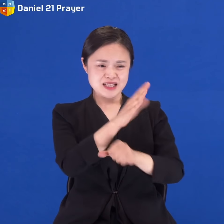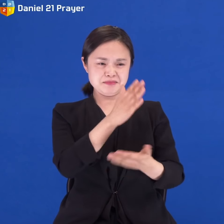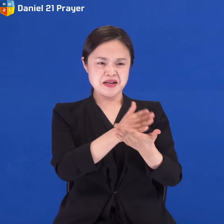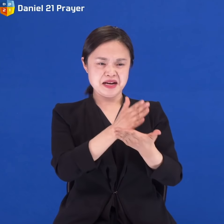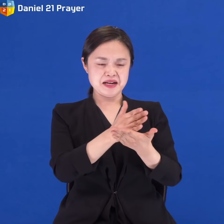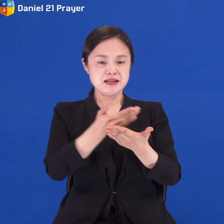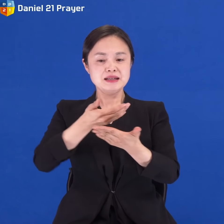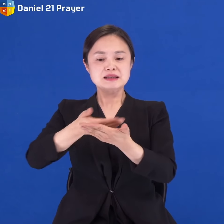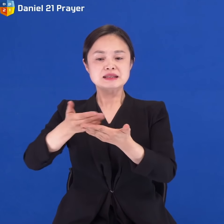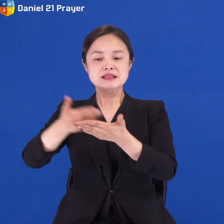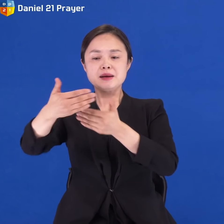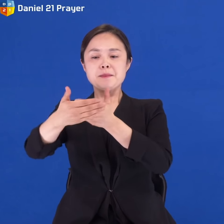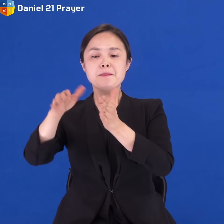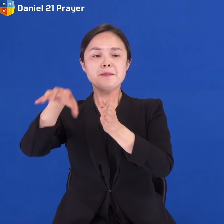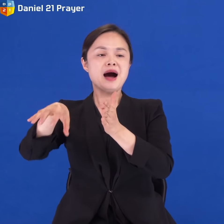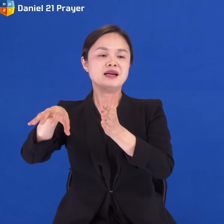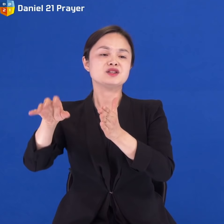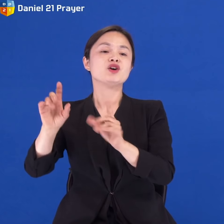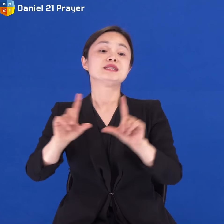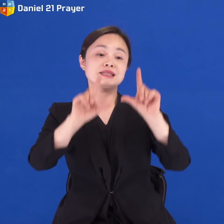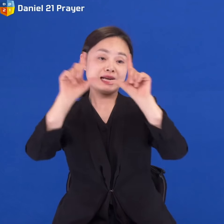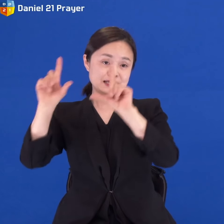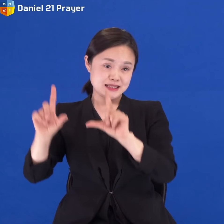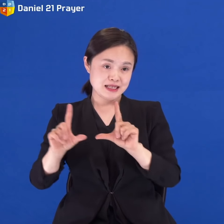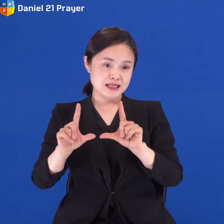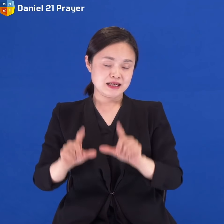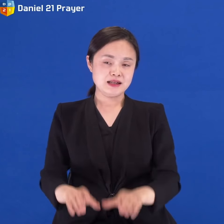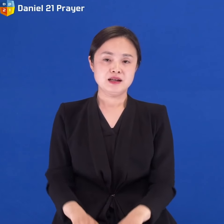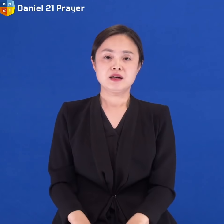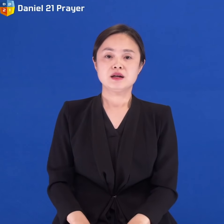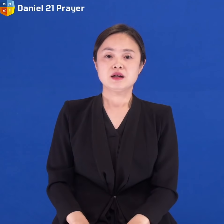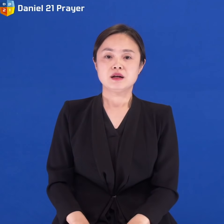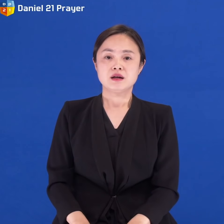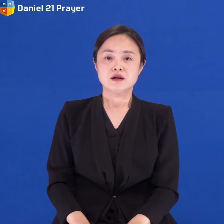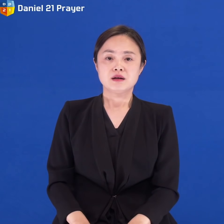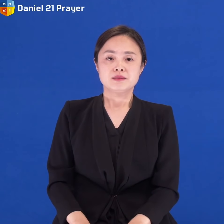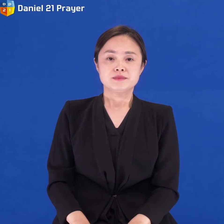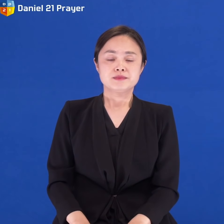옷을 사드리며 나랑 결혼해 달라고